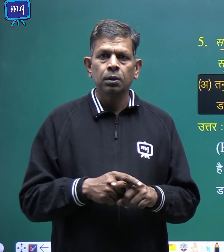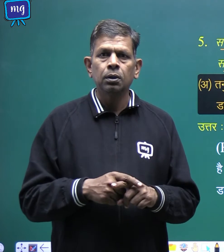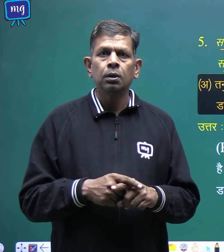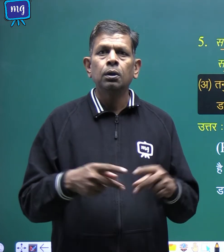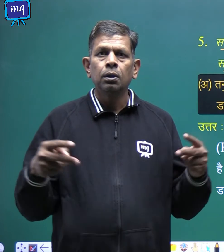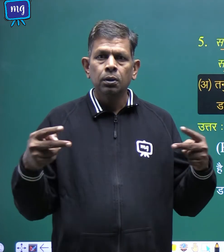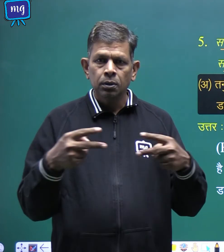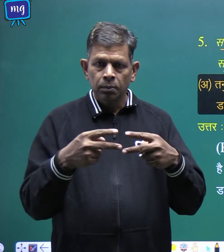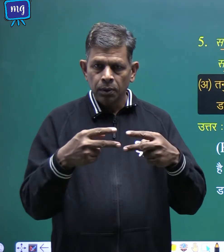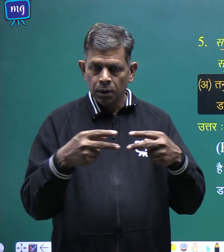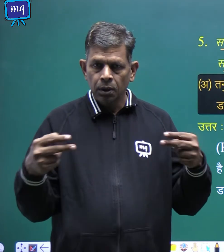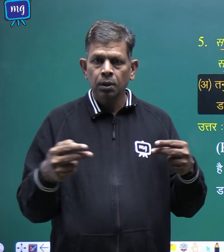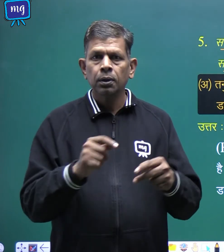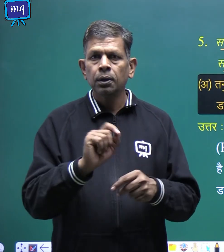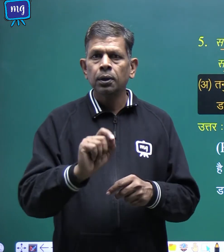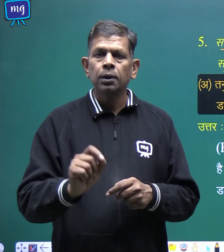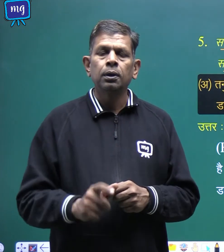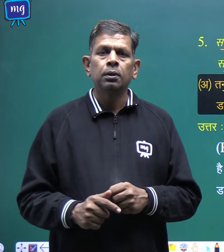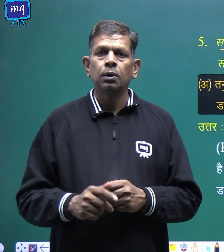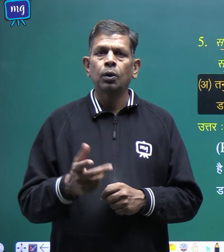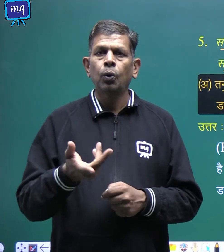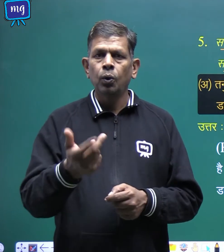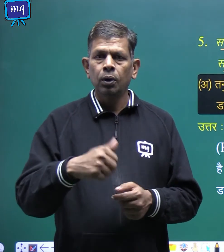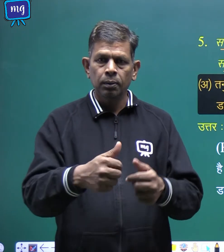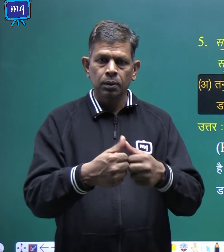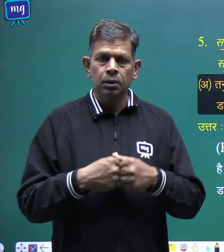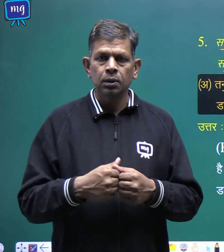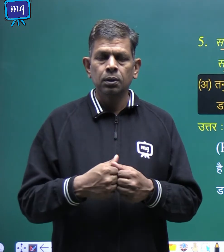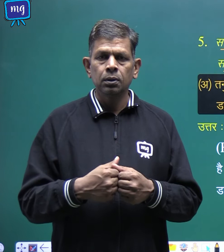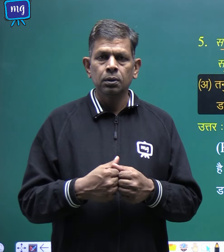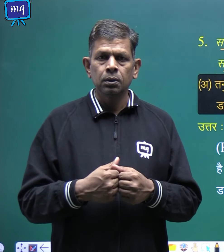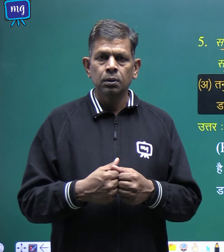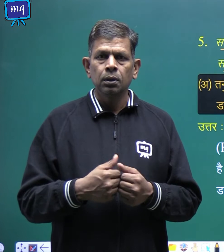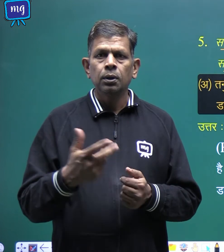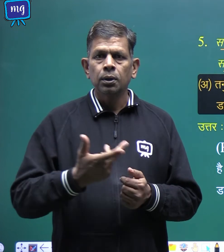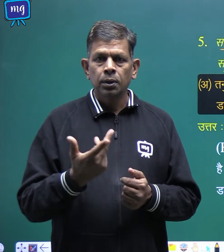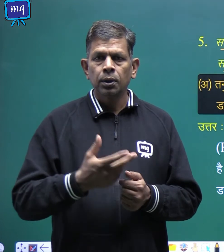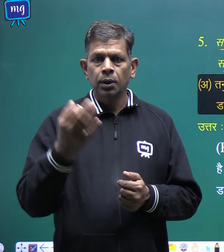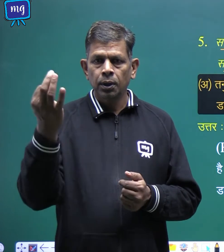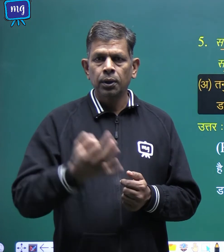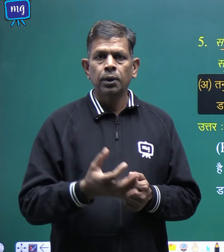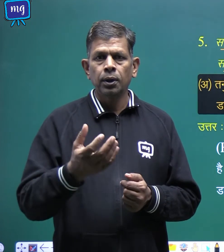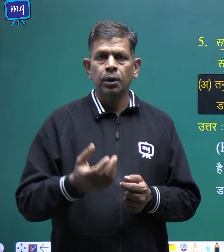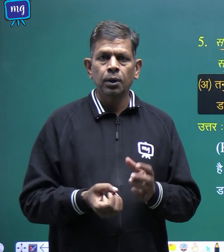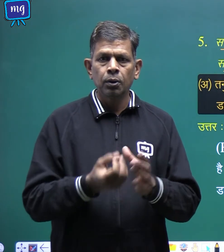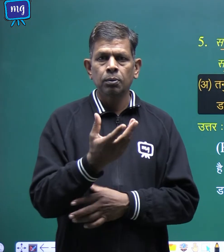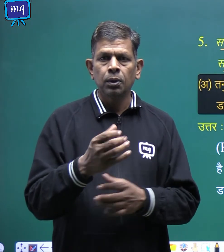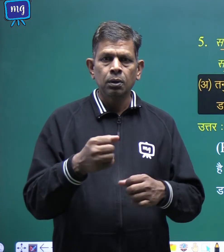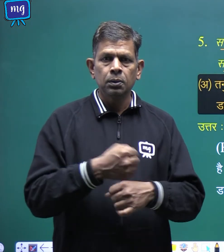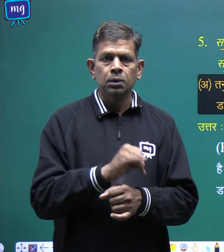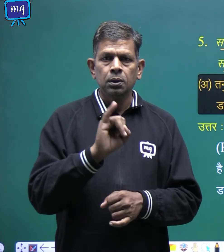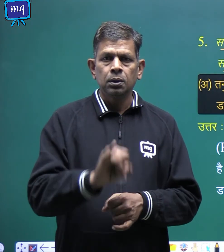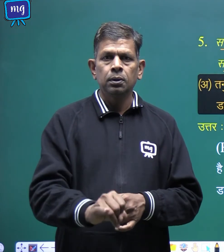समीकरण लिखने हैं और बताना है कि क्या नए उत्पाद बनते हैं।